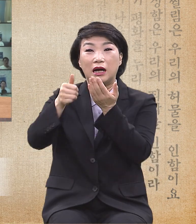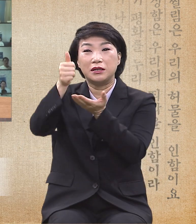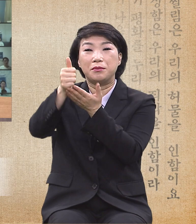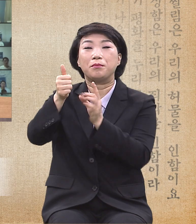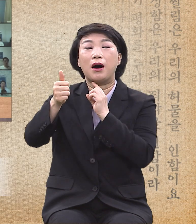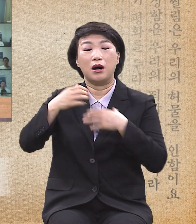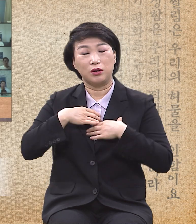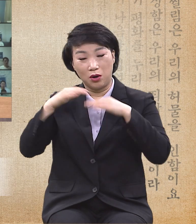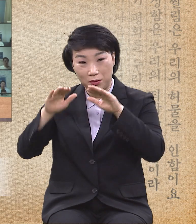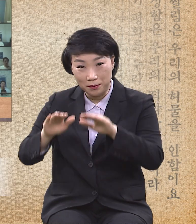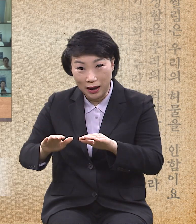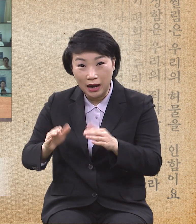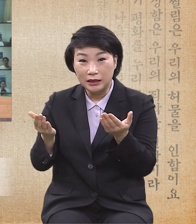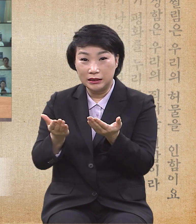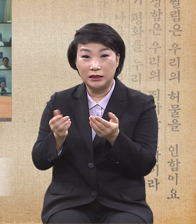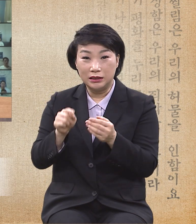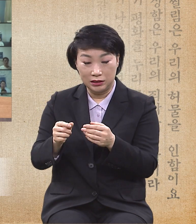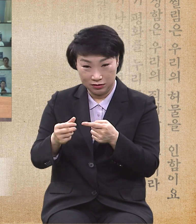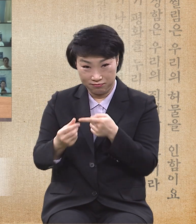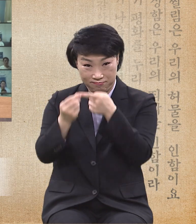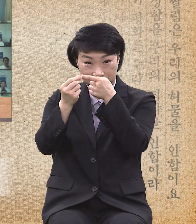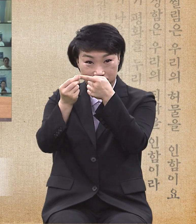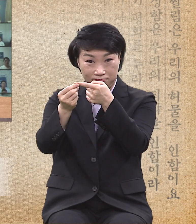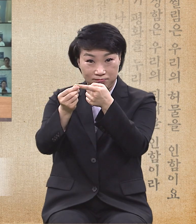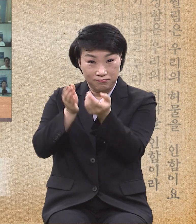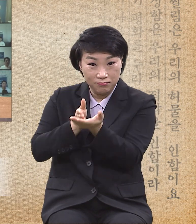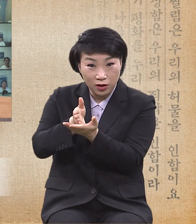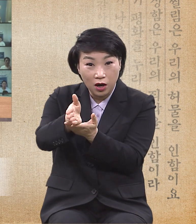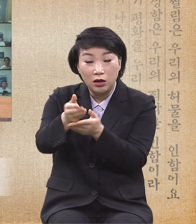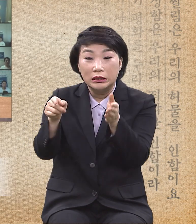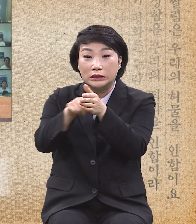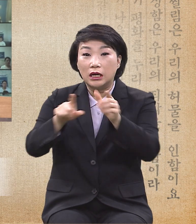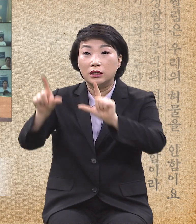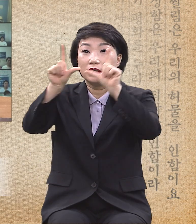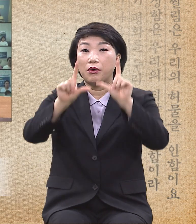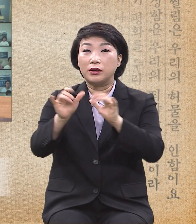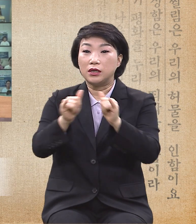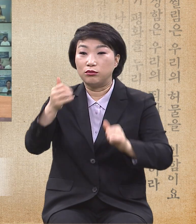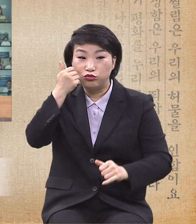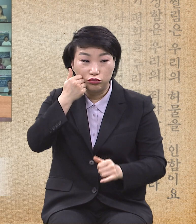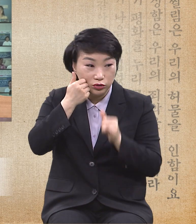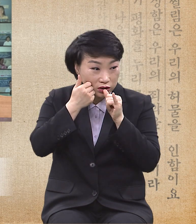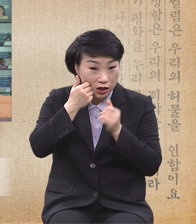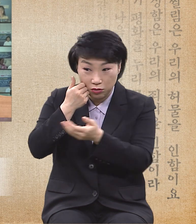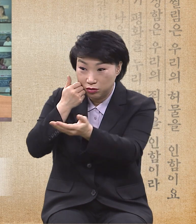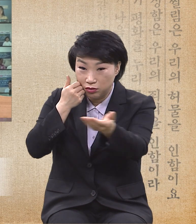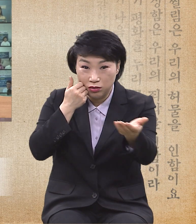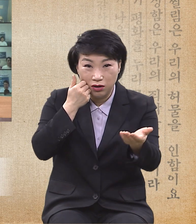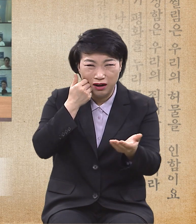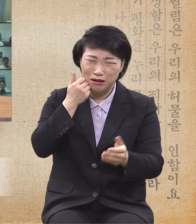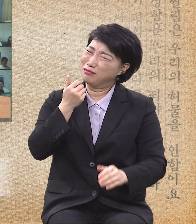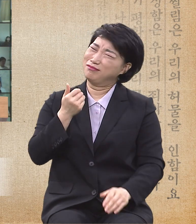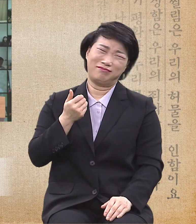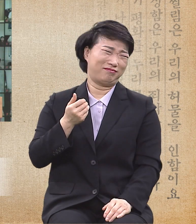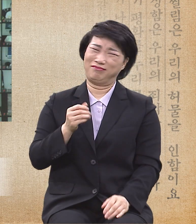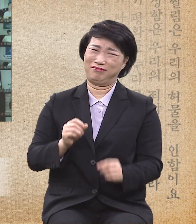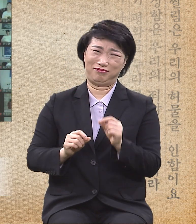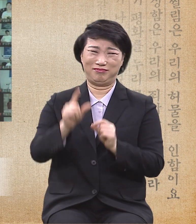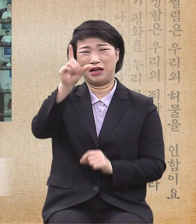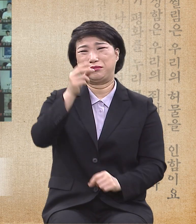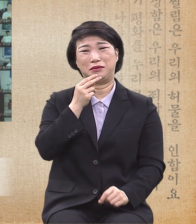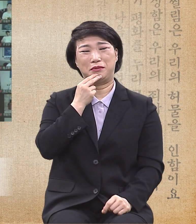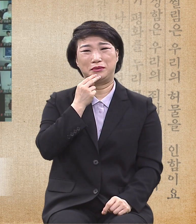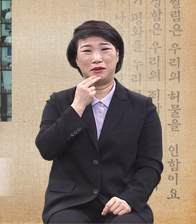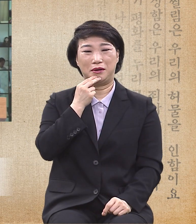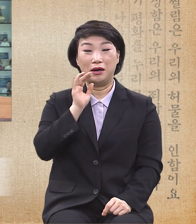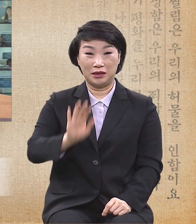하나님만 경배하는 일에 제일 주의로 신앙생활하는 사람 봤더냐 거의 없다.